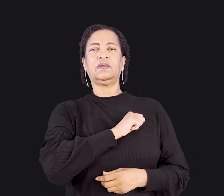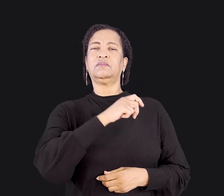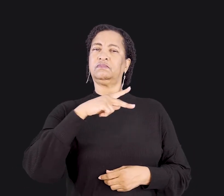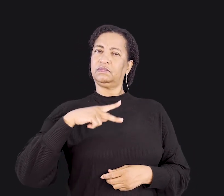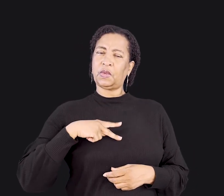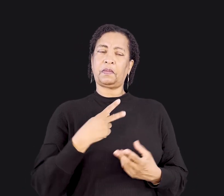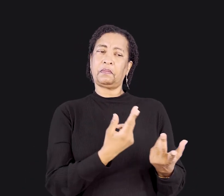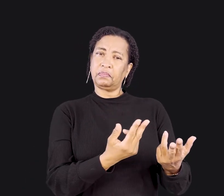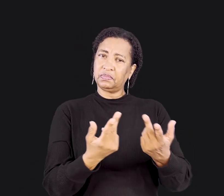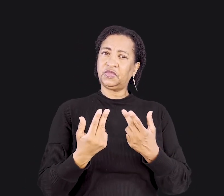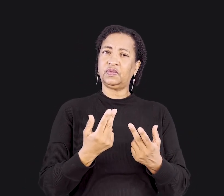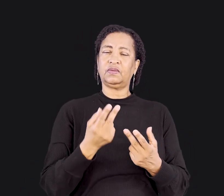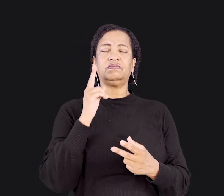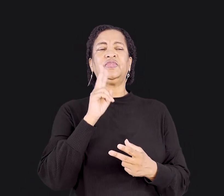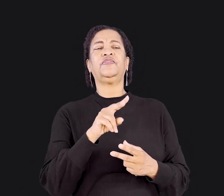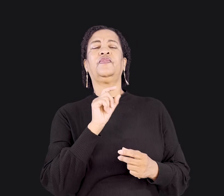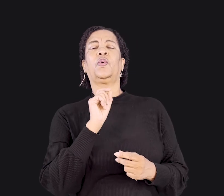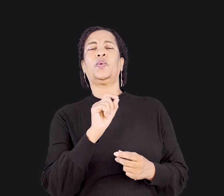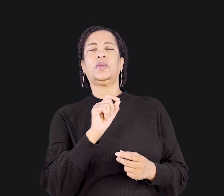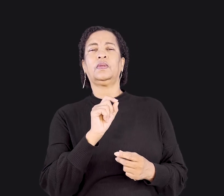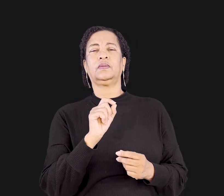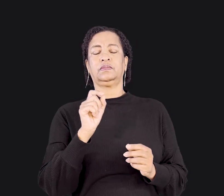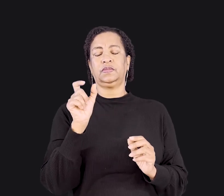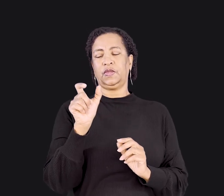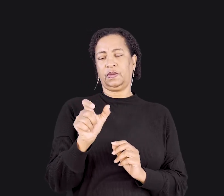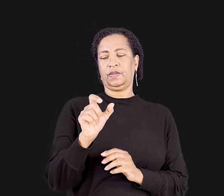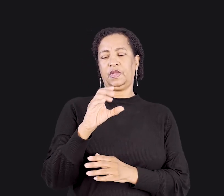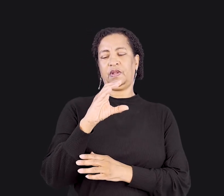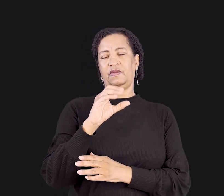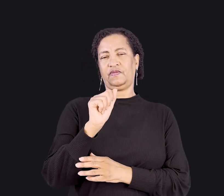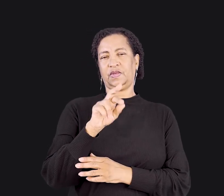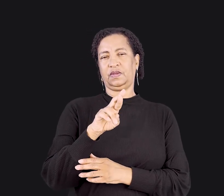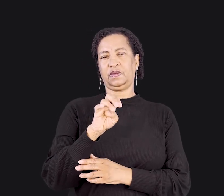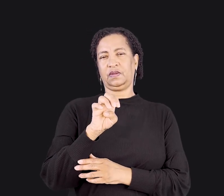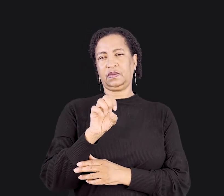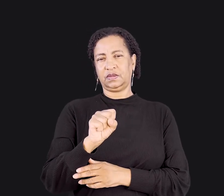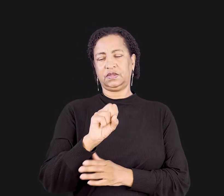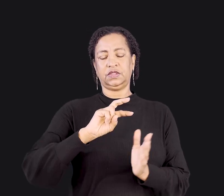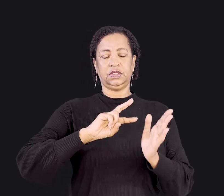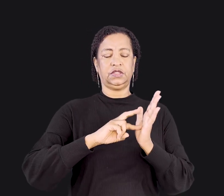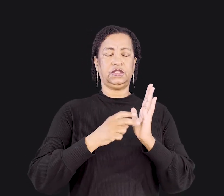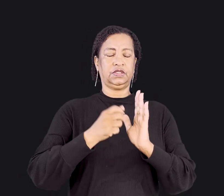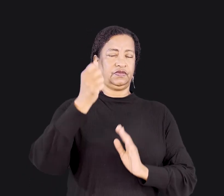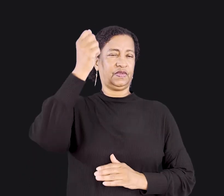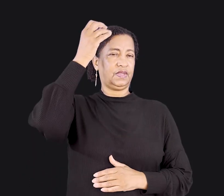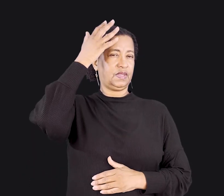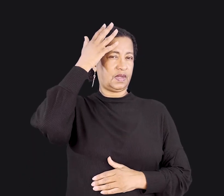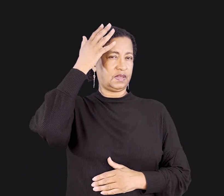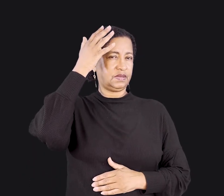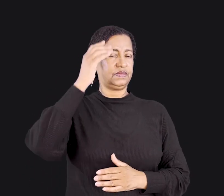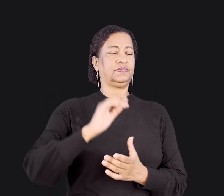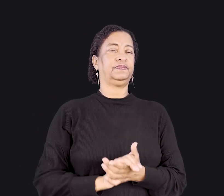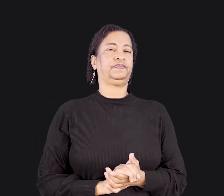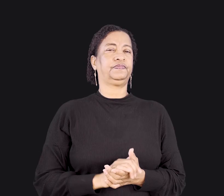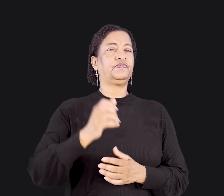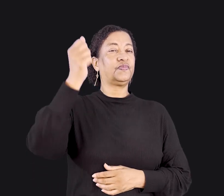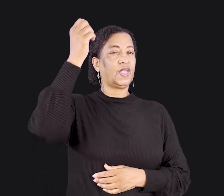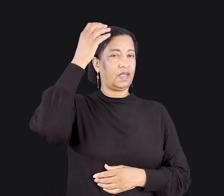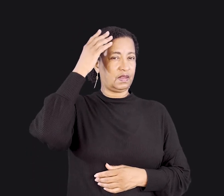apóstolo como eles? A palavra charis significa graça. Chamamos a atuação da graça na vida de uma